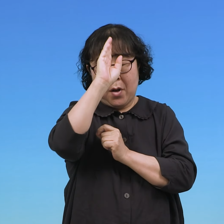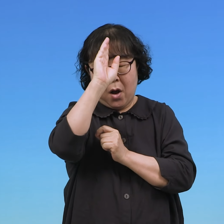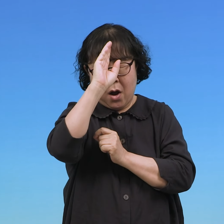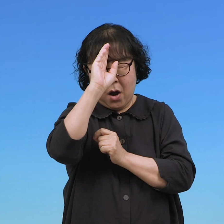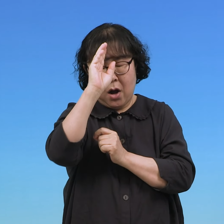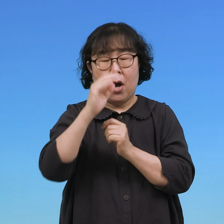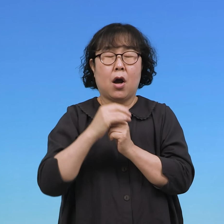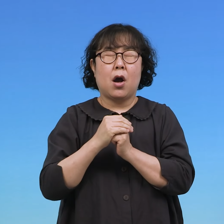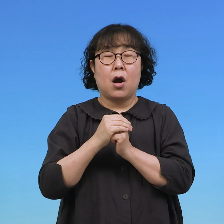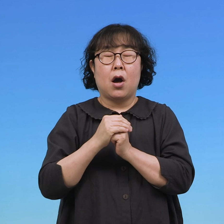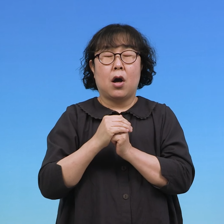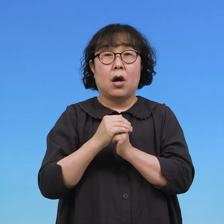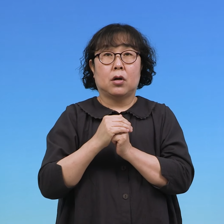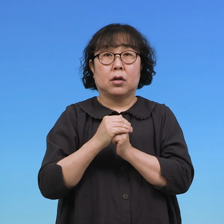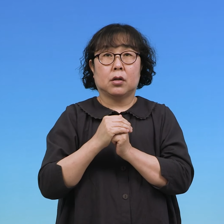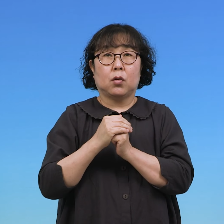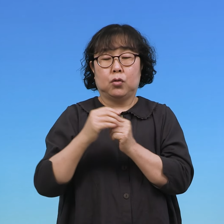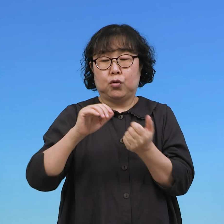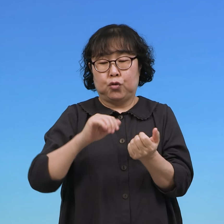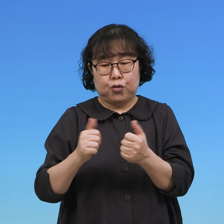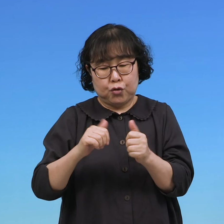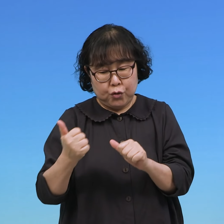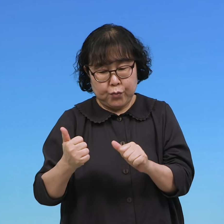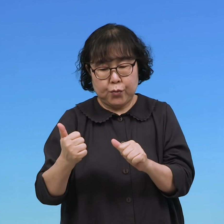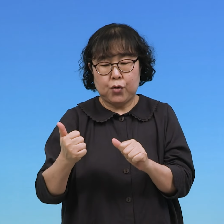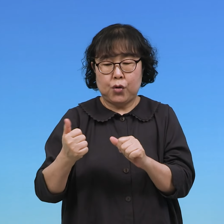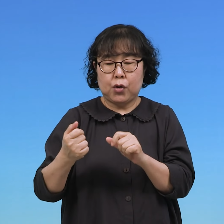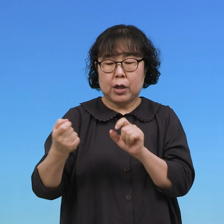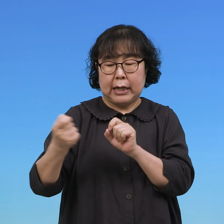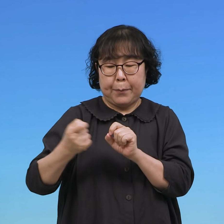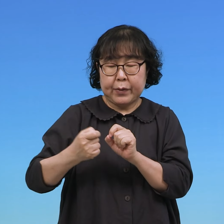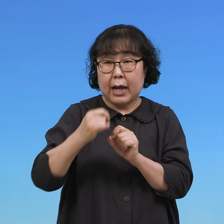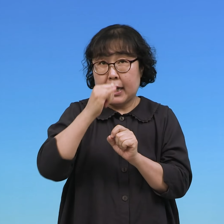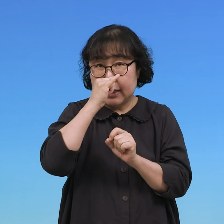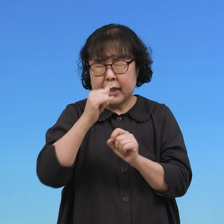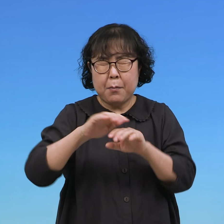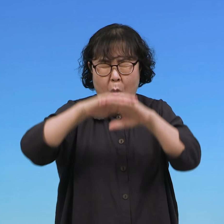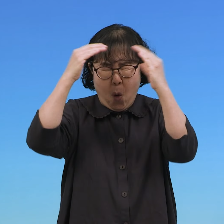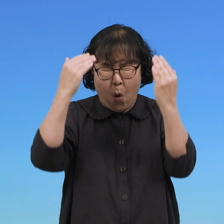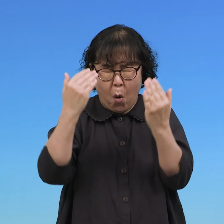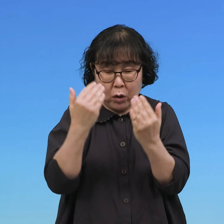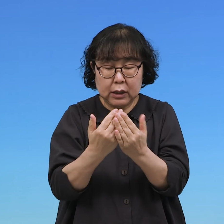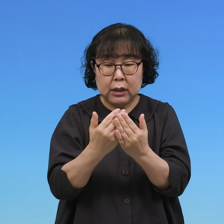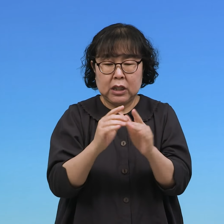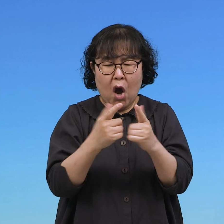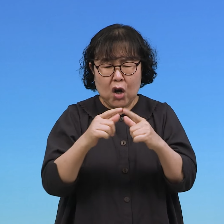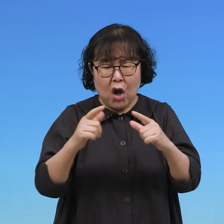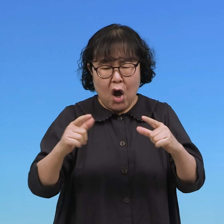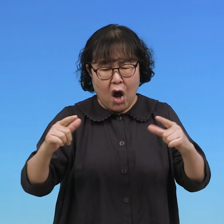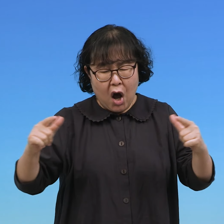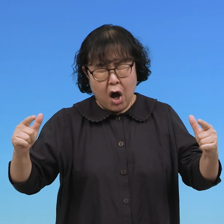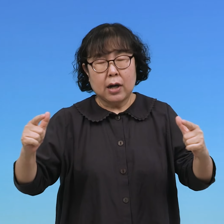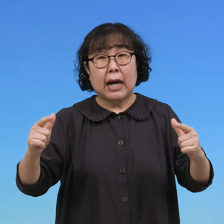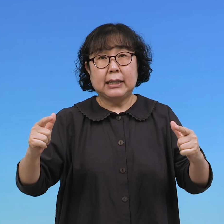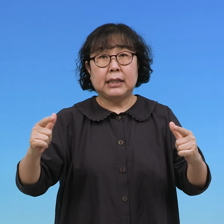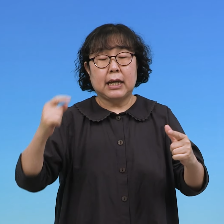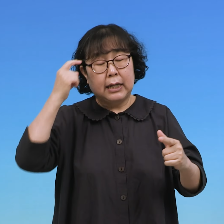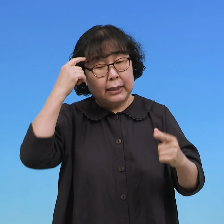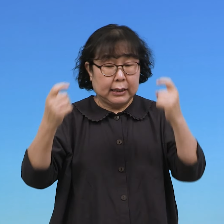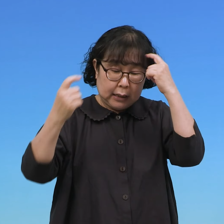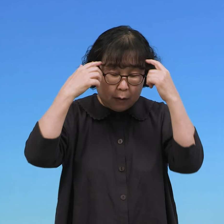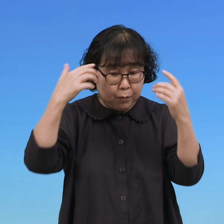스승은 사랑, 용서, 종교, 과학 등 다양한 주제를 넘나들며 죽음이 생의